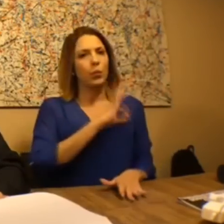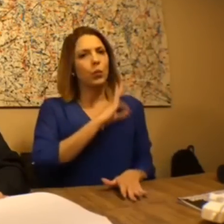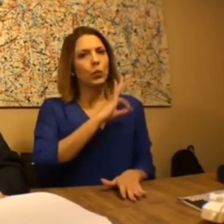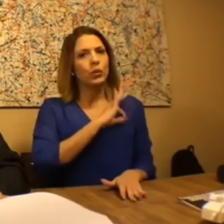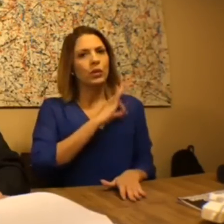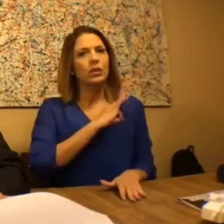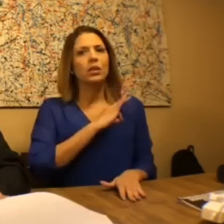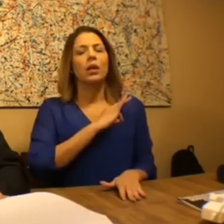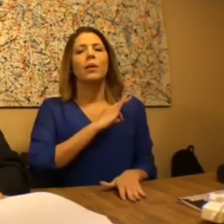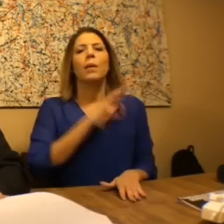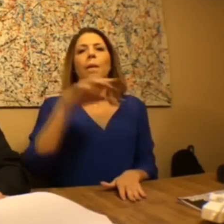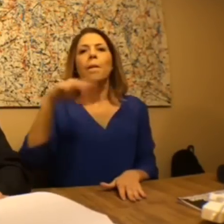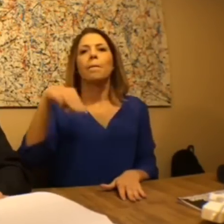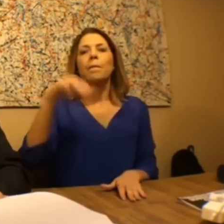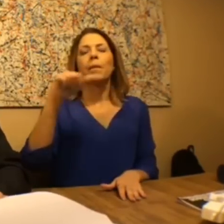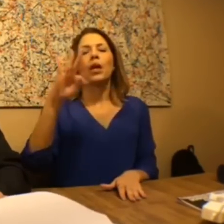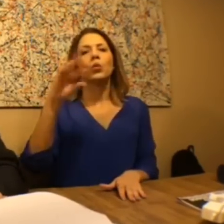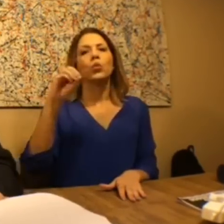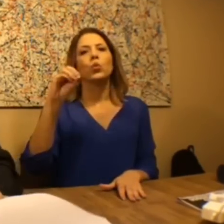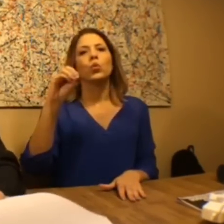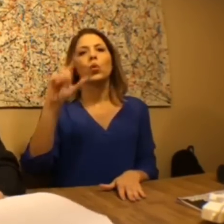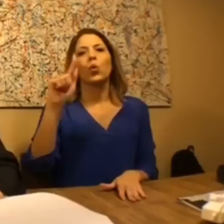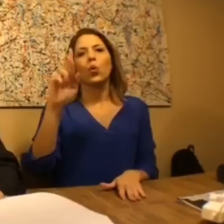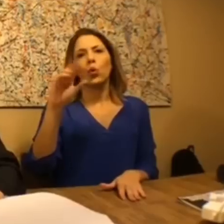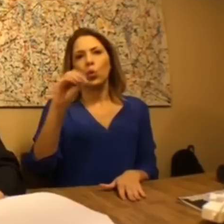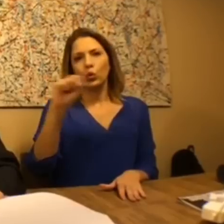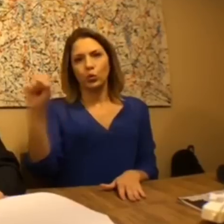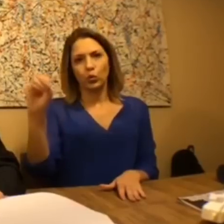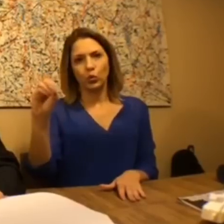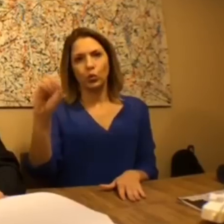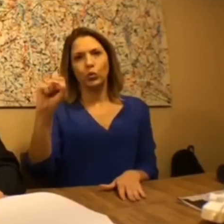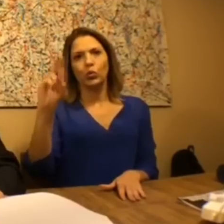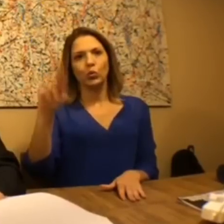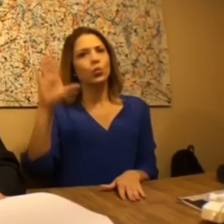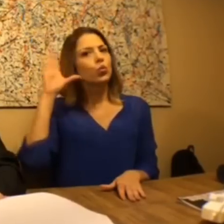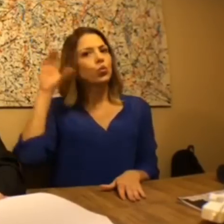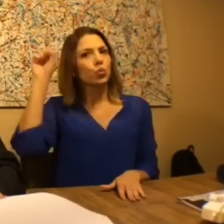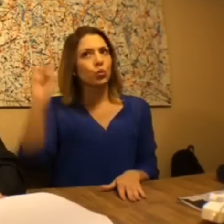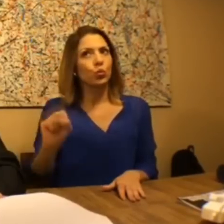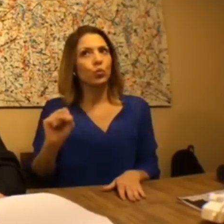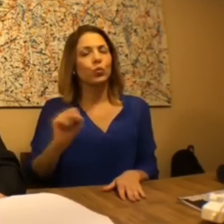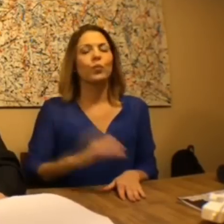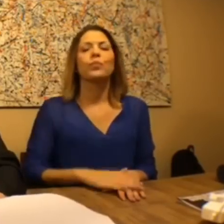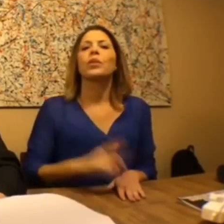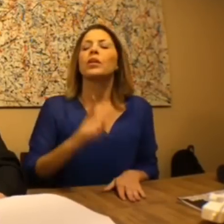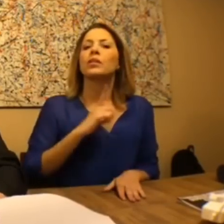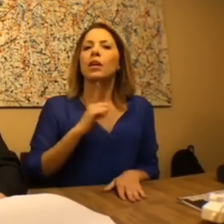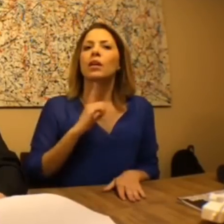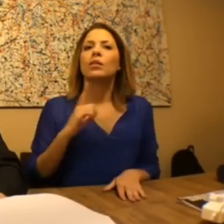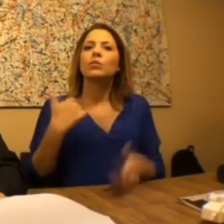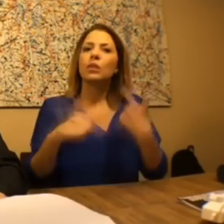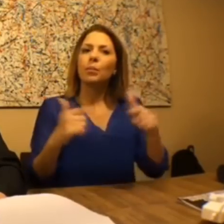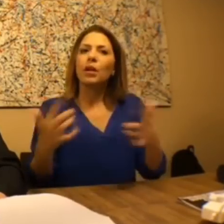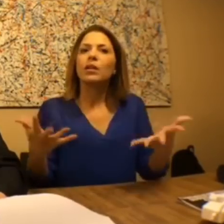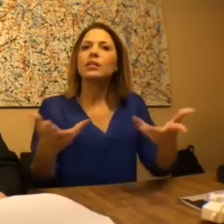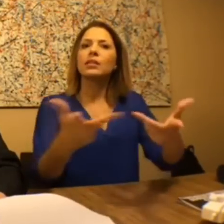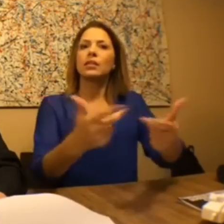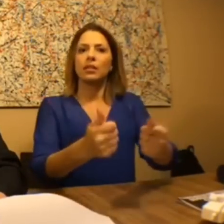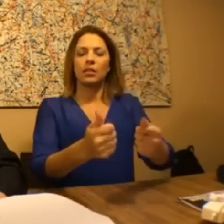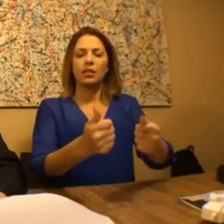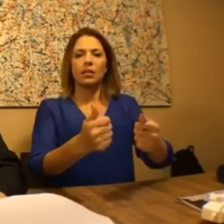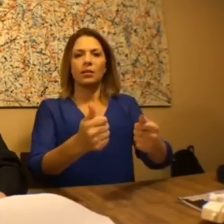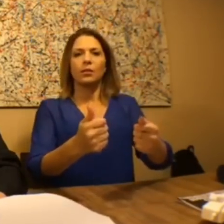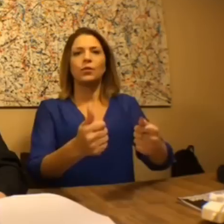Grosso do Sul, sediado na cidade de Dourados. Eles fazem um excelente trabalho junto à fronteira. O Exército Brasileiro, em